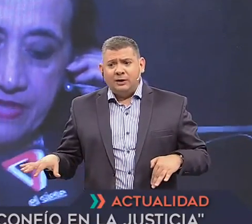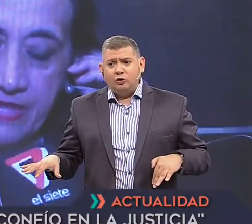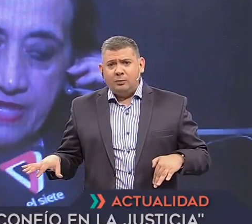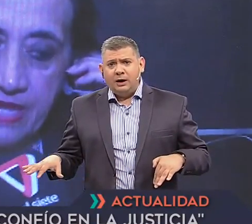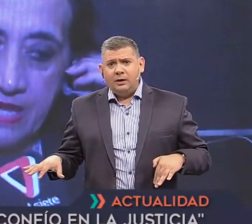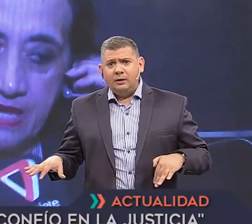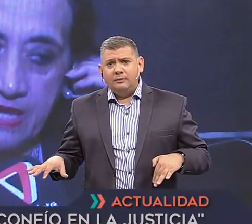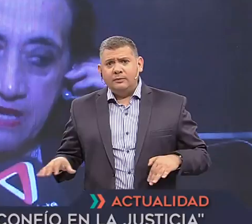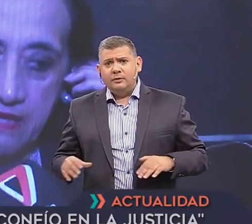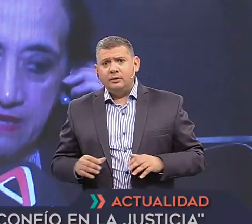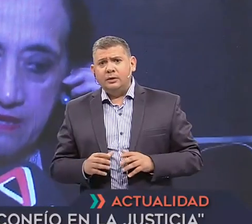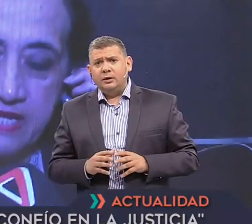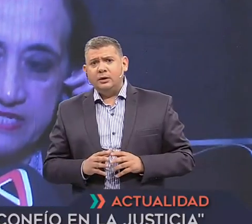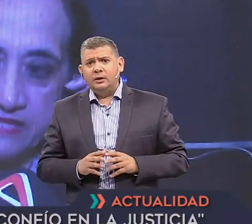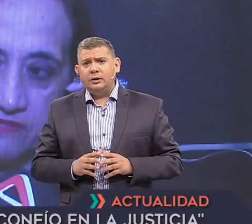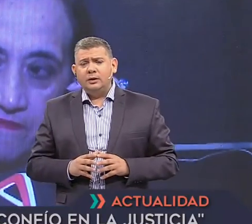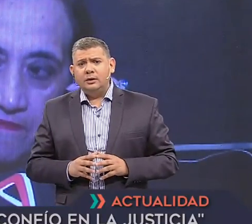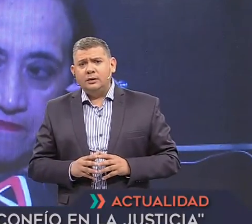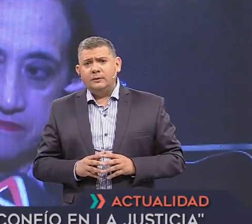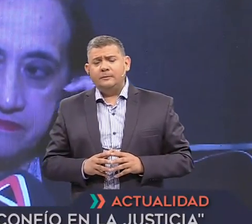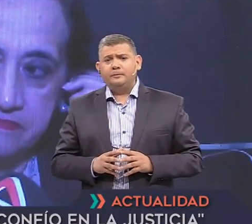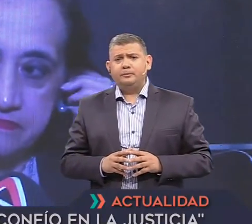estamos hablando, Norma? Exacto.